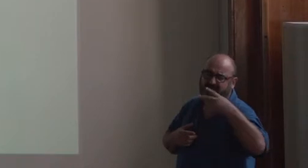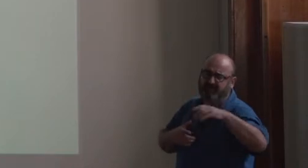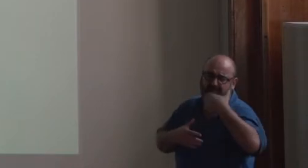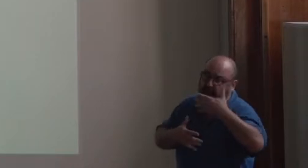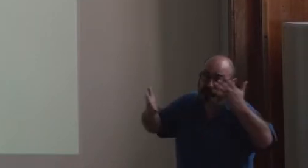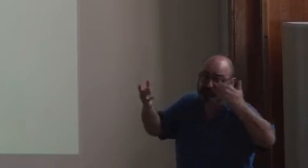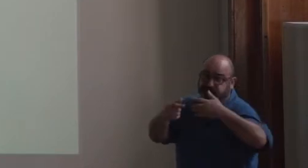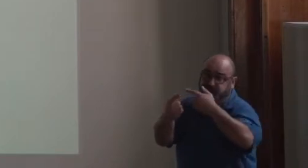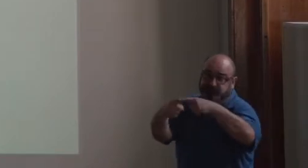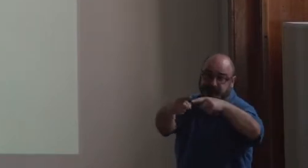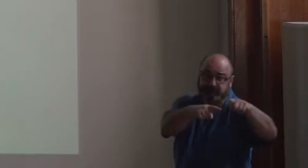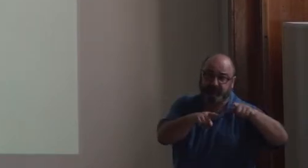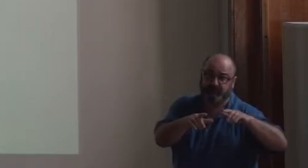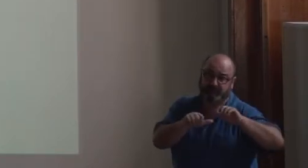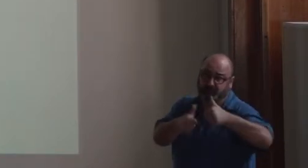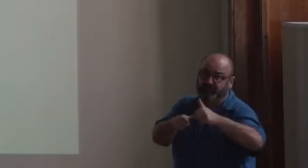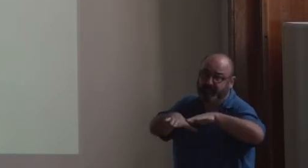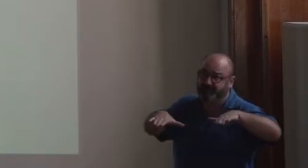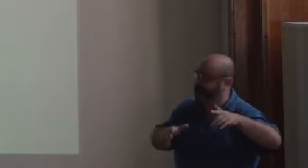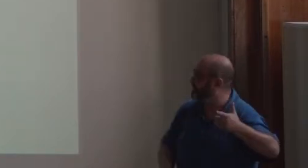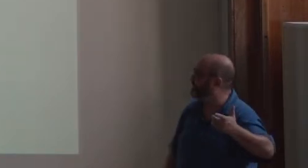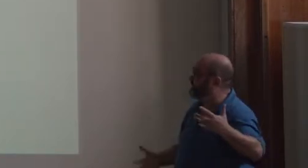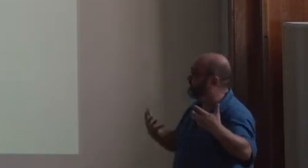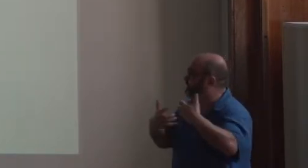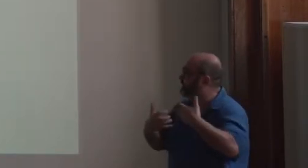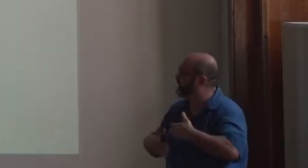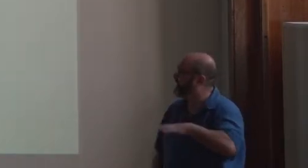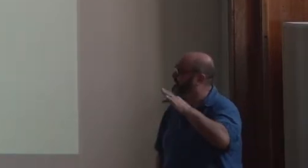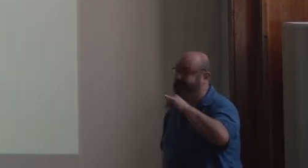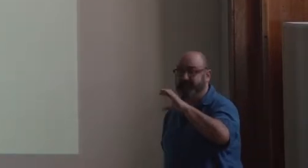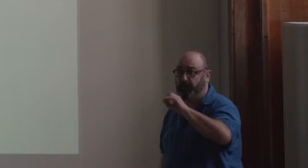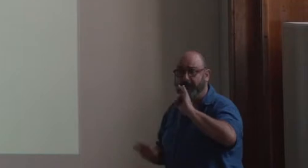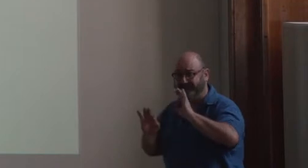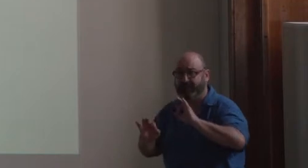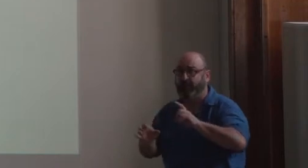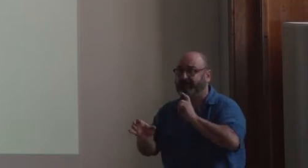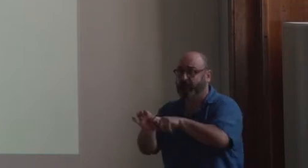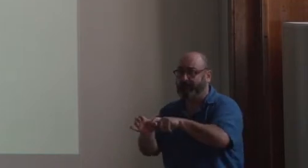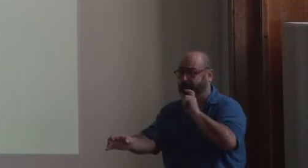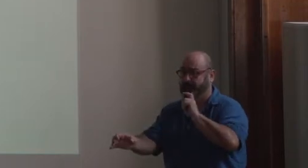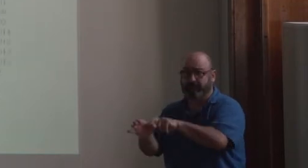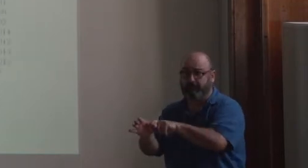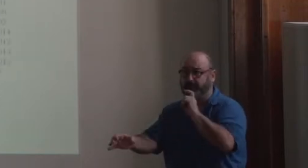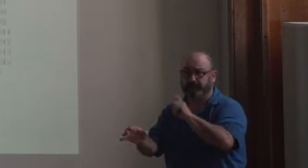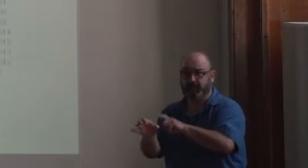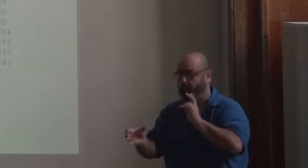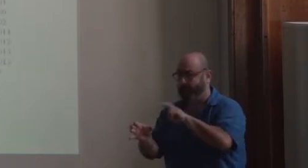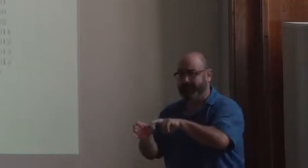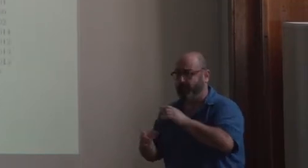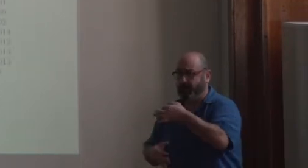connais pas les autres plateformes. Mais TIO fonctionne très bien et il se reconnecte automatiquement, ce qui est assez cool.